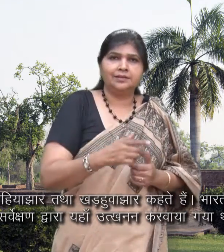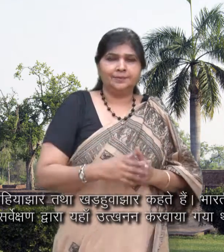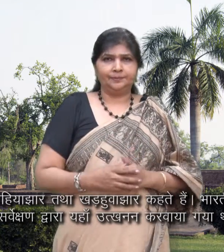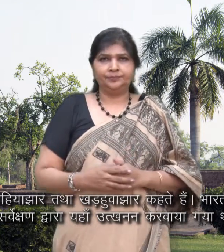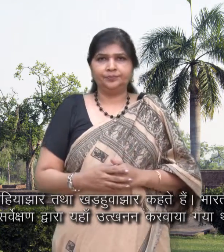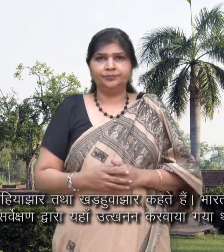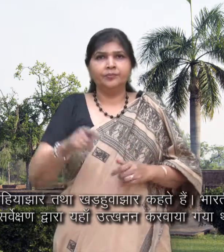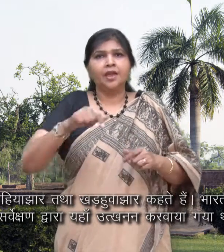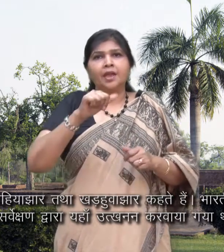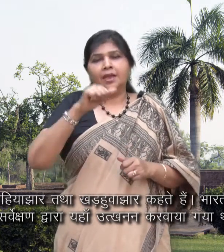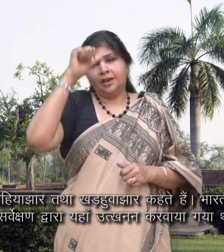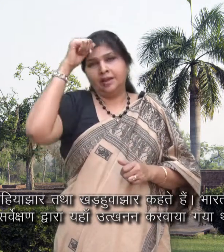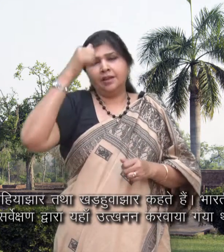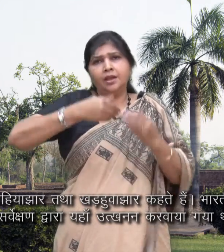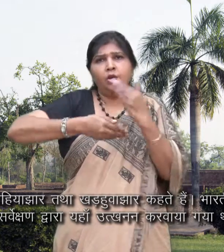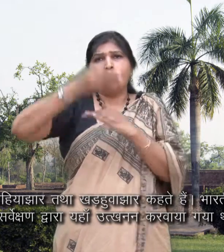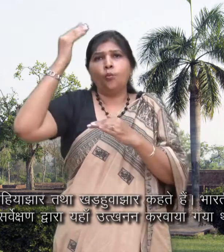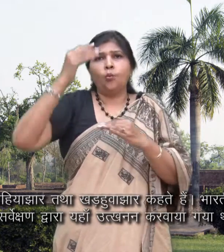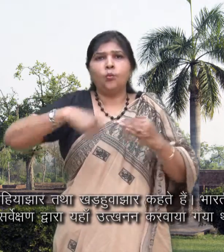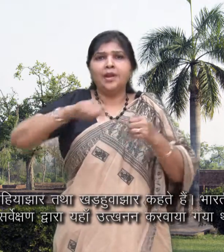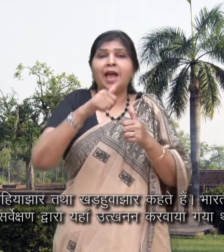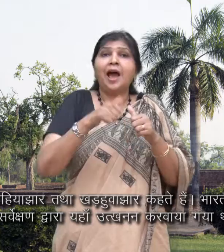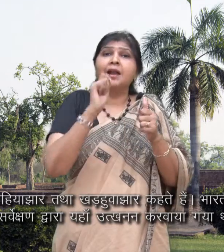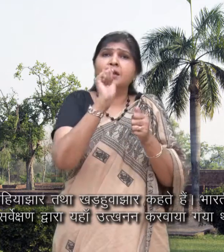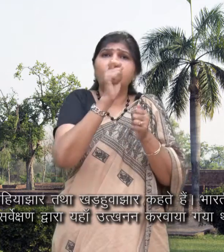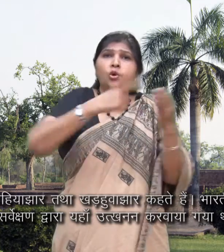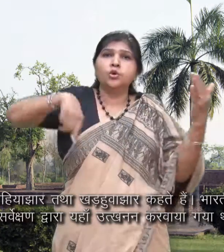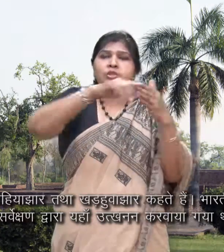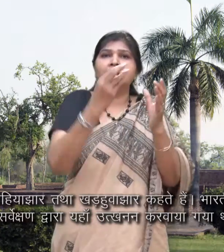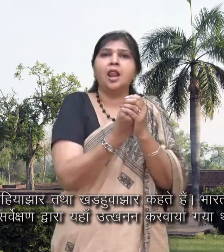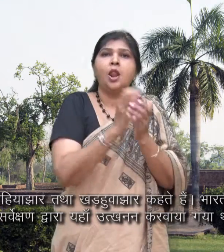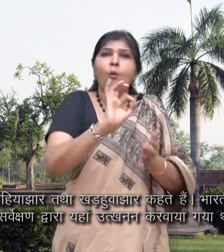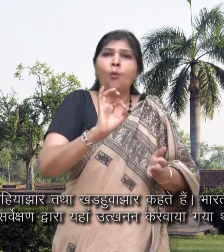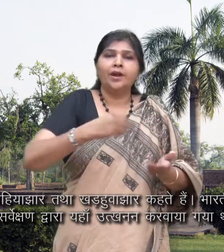भारतीय पुरातत्व सर्वेक्षण द्वारा यहाँ उत्खनन करवाया गया था।